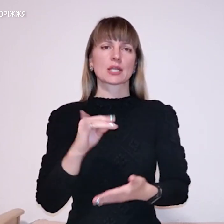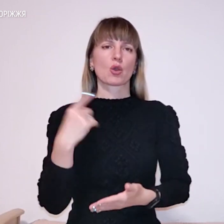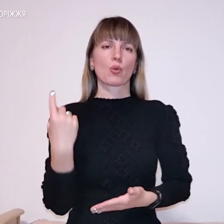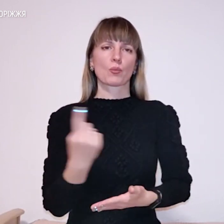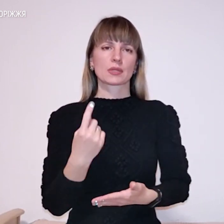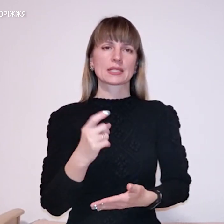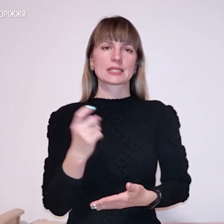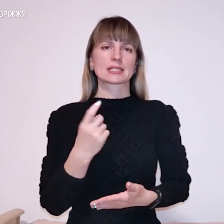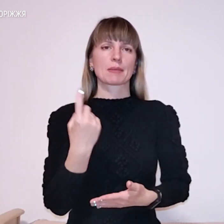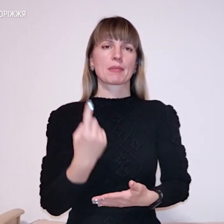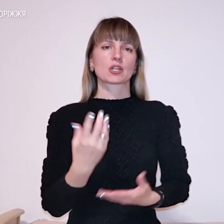з перших днів війни.